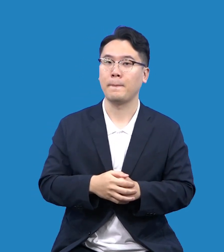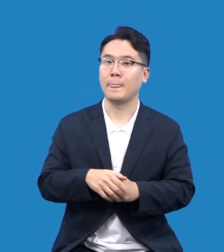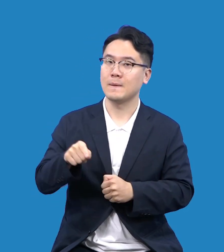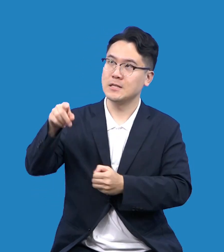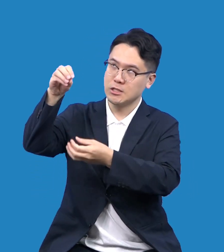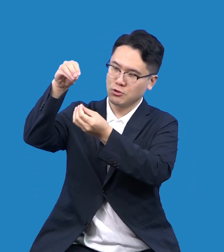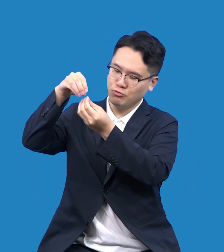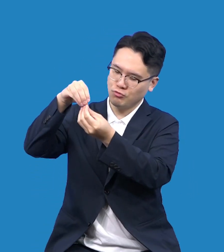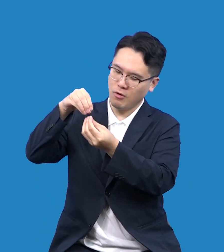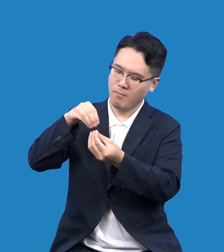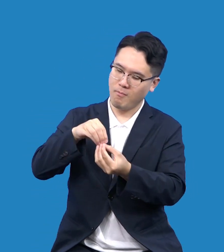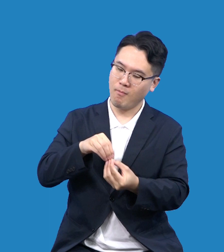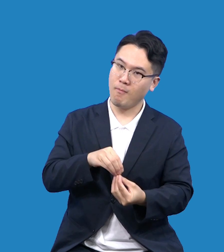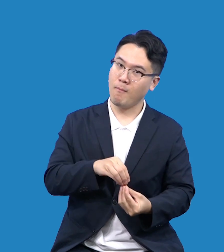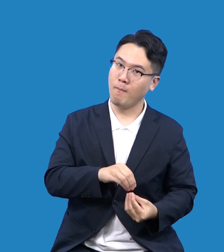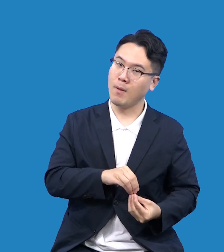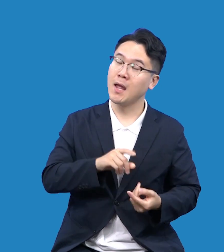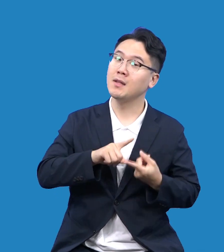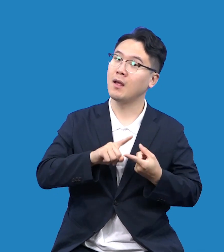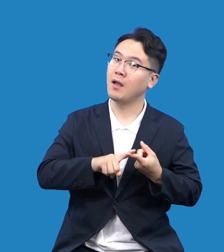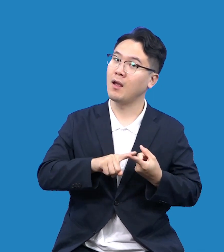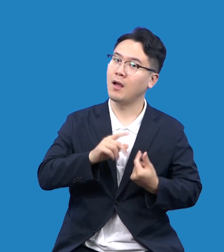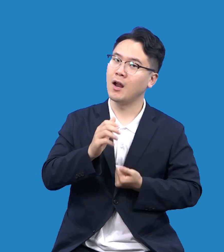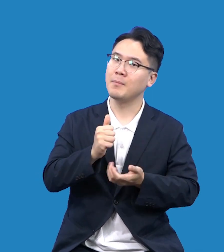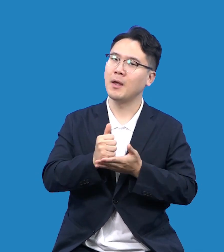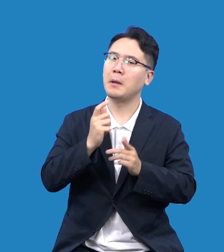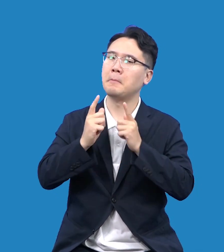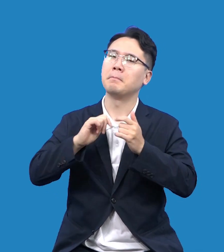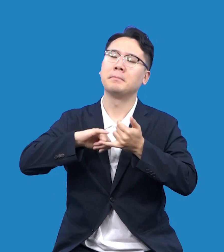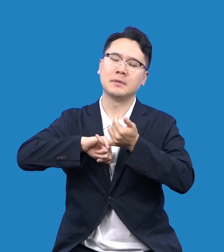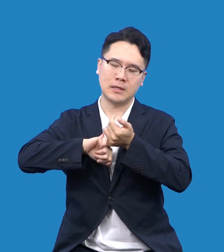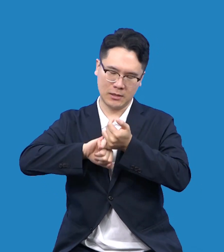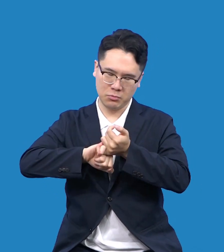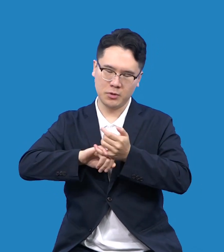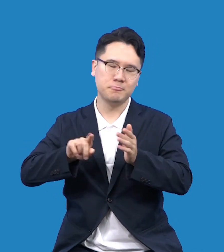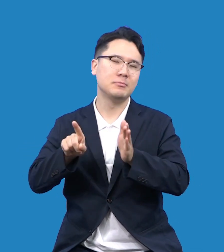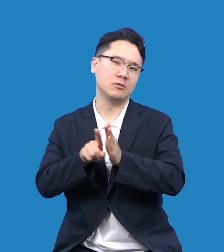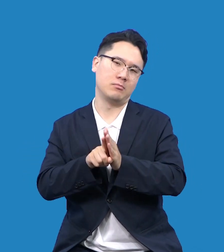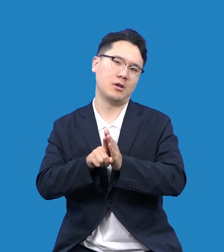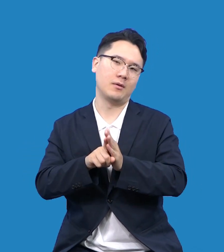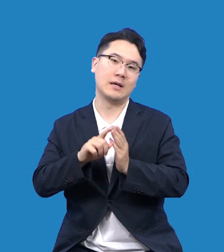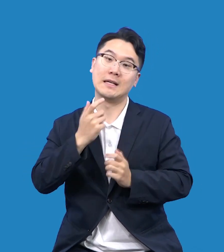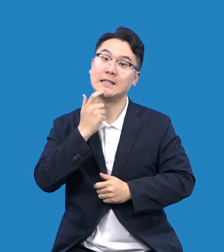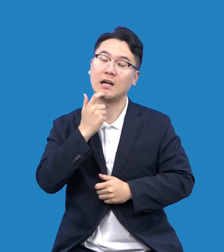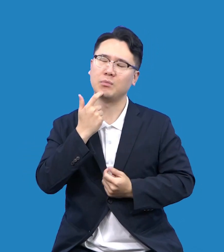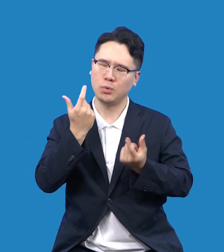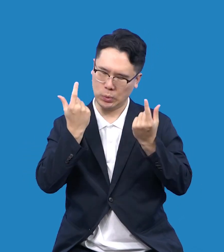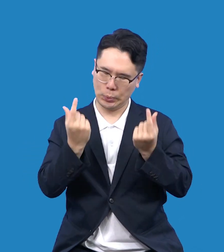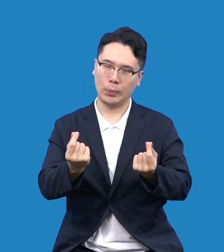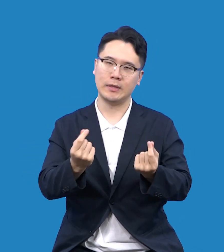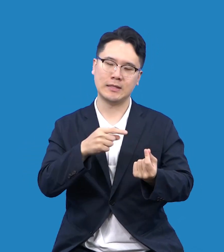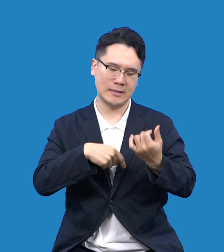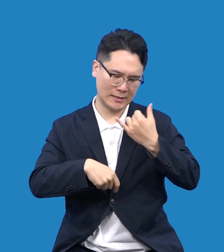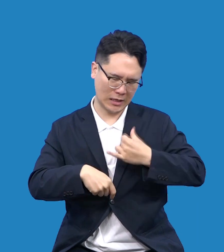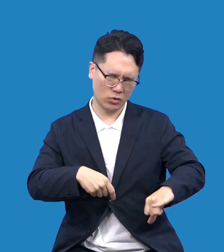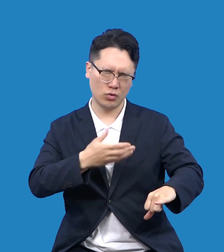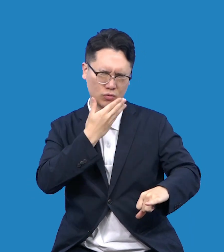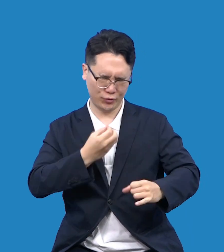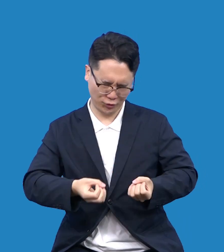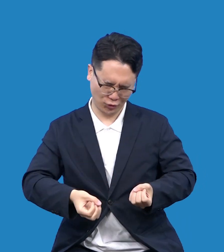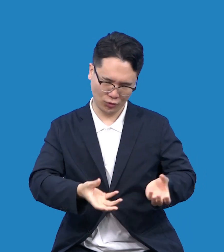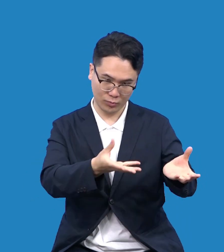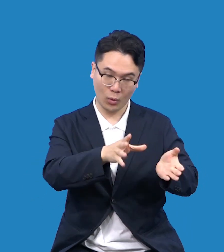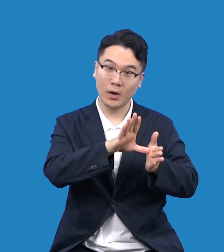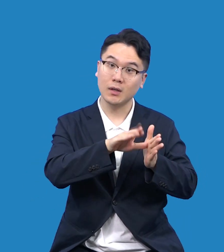유업의 자손들에 대한 하나님의 약속을 믿었던 것입니다. 야곱도 그 자녀들을 축복할 때